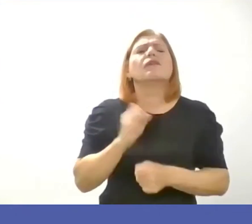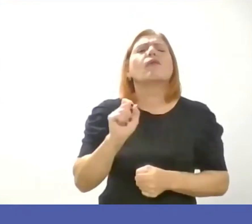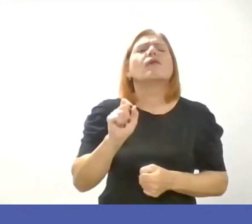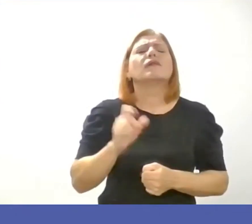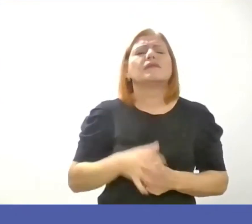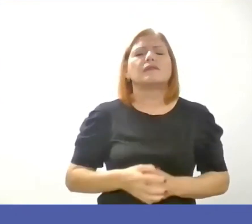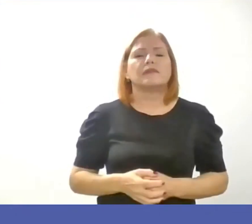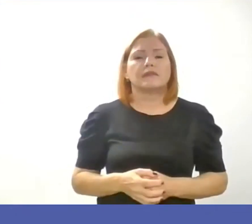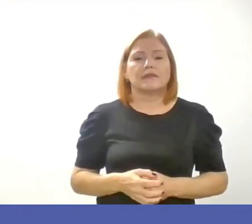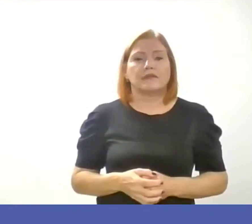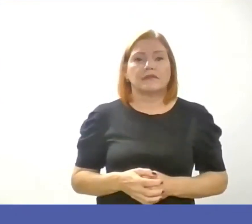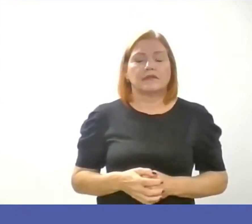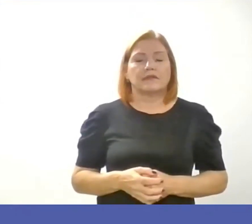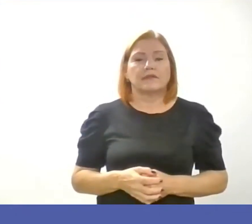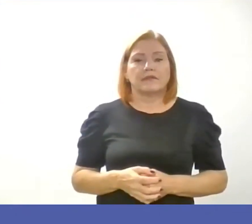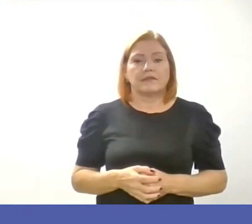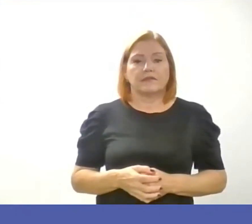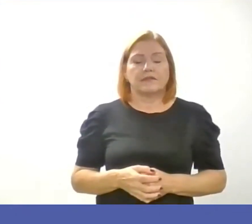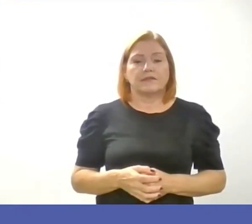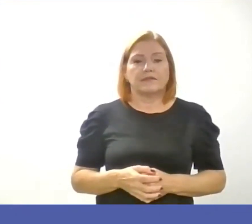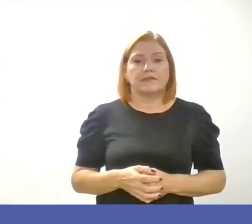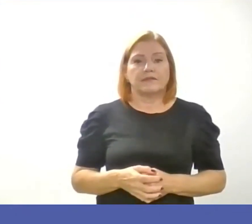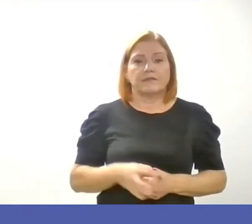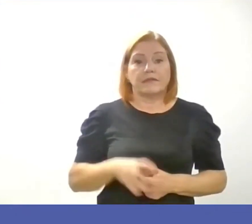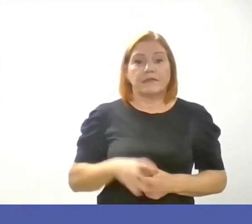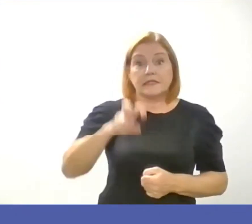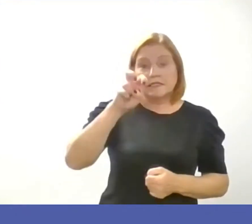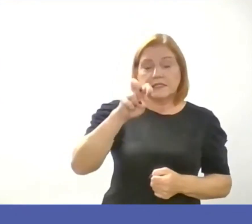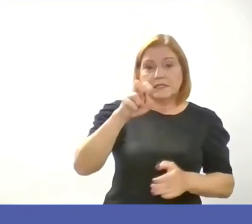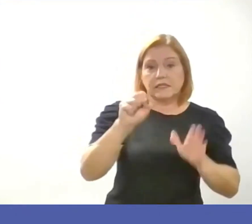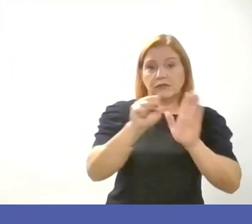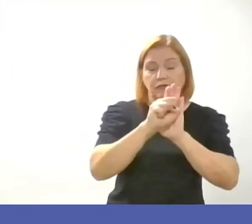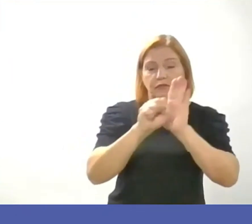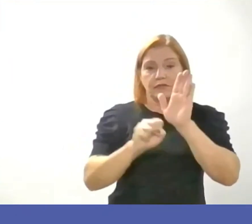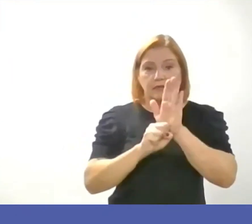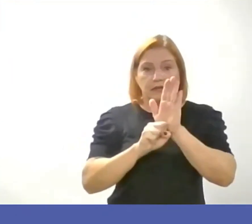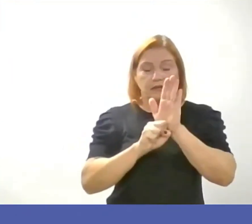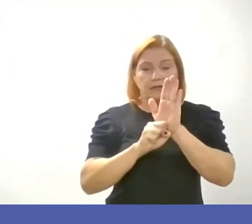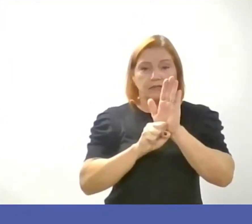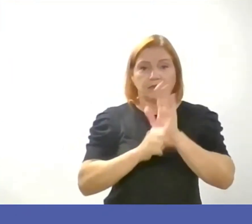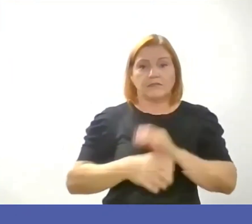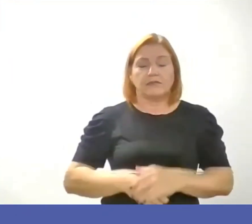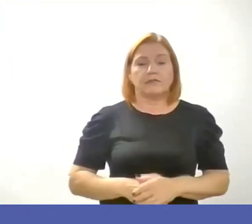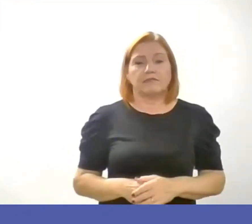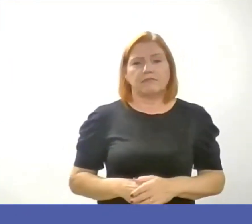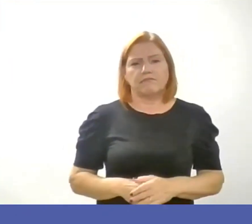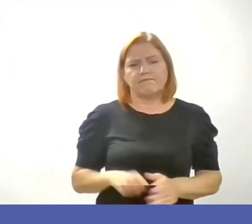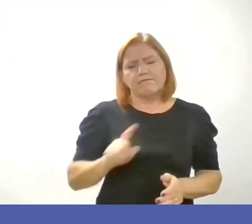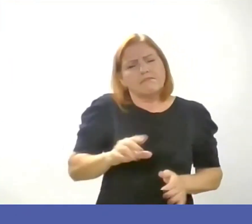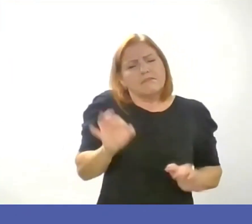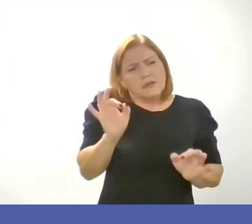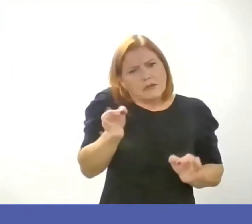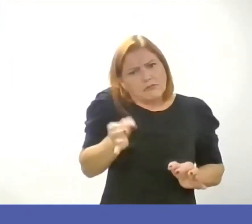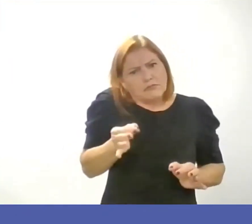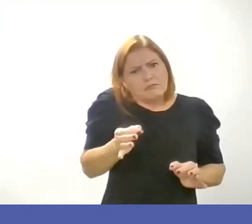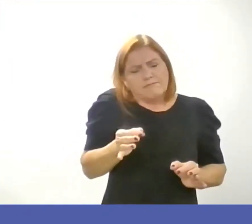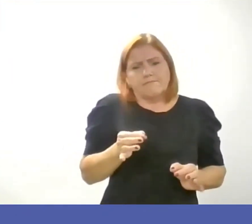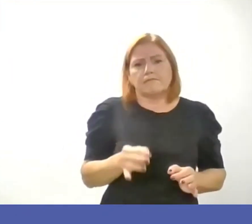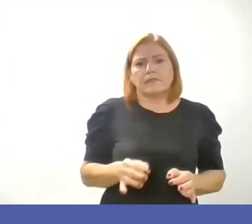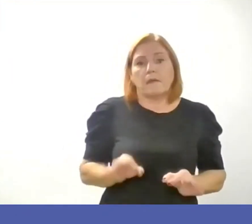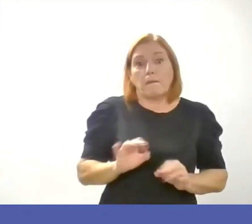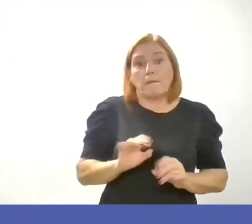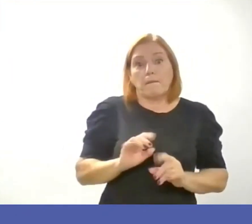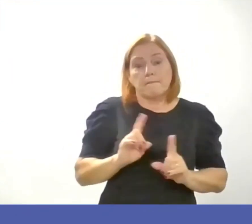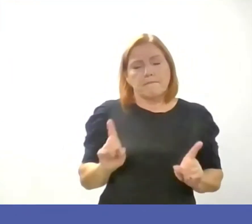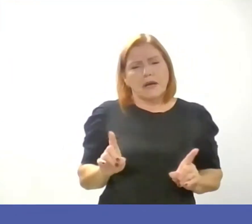20 séculos dividido por 4 vai dar 5 séculos. Claro que não é exato, mas para vocês terem uma ideia, são